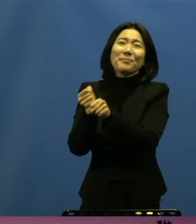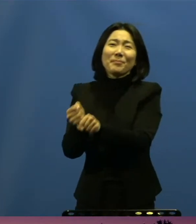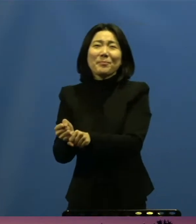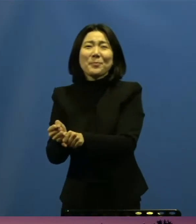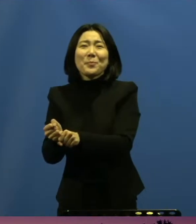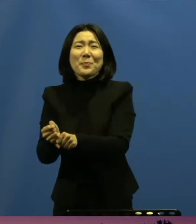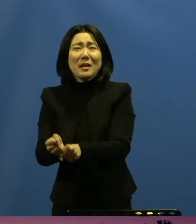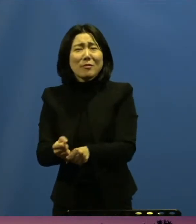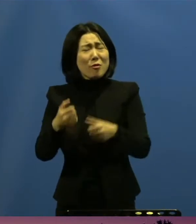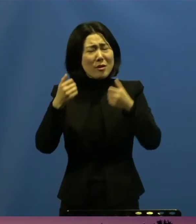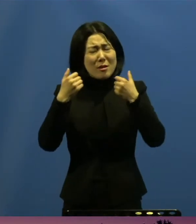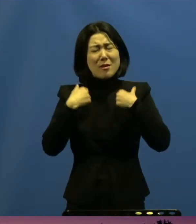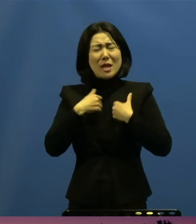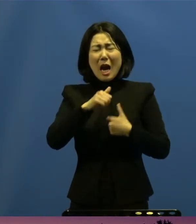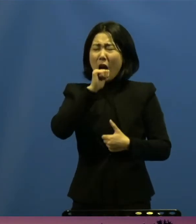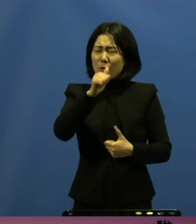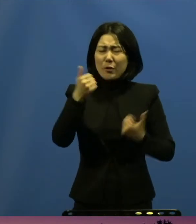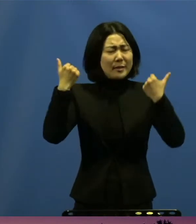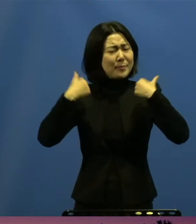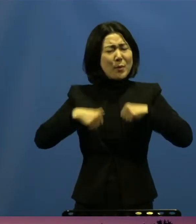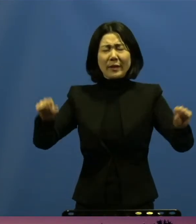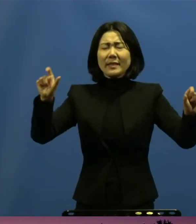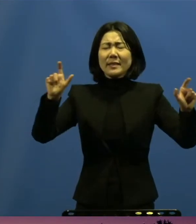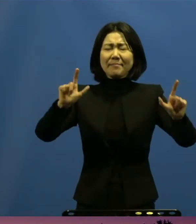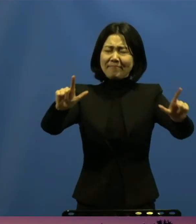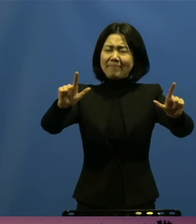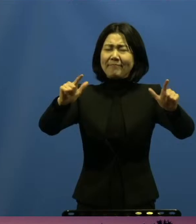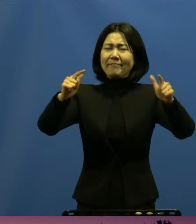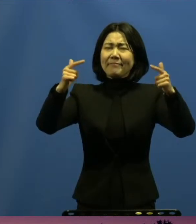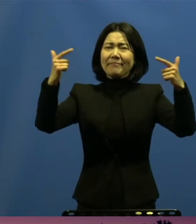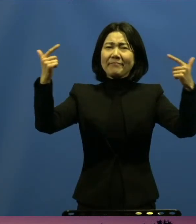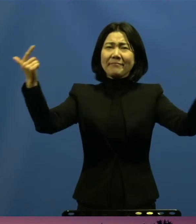결코 돌아서지 않으리.